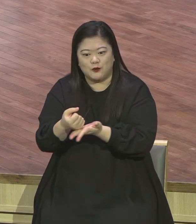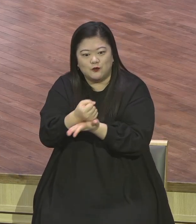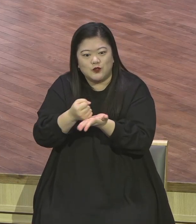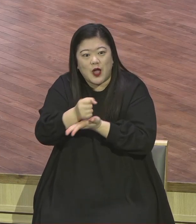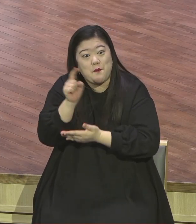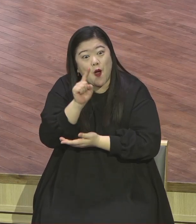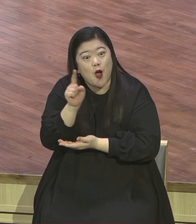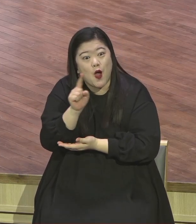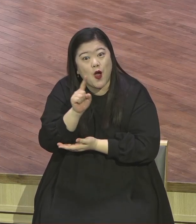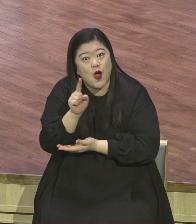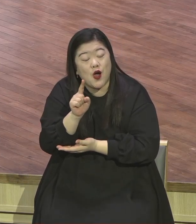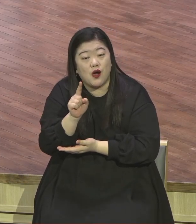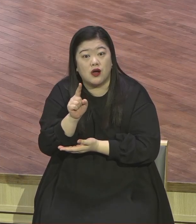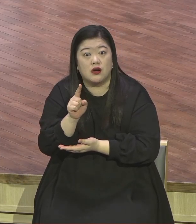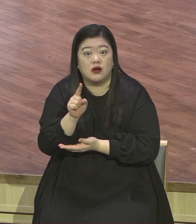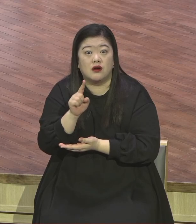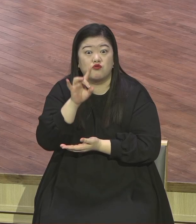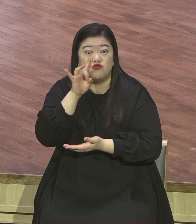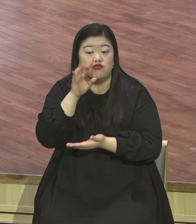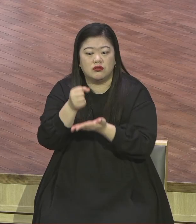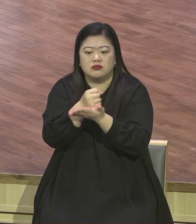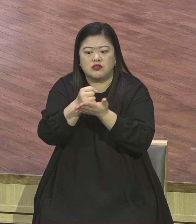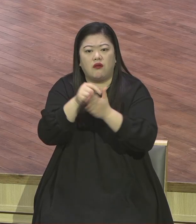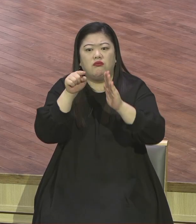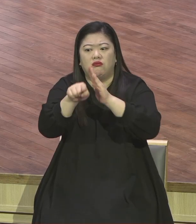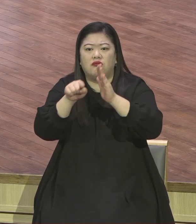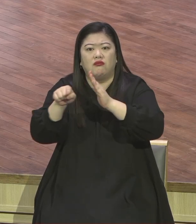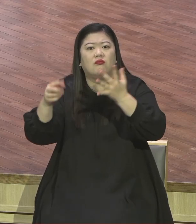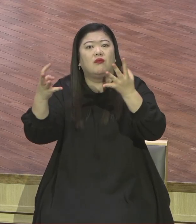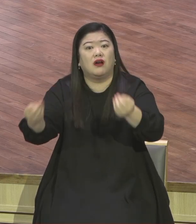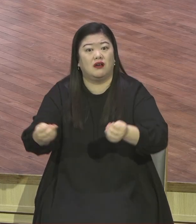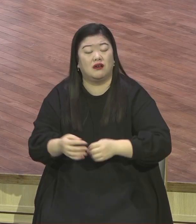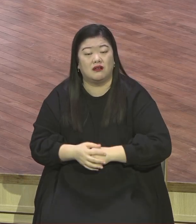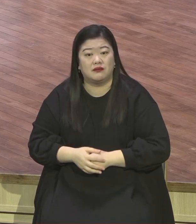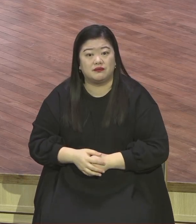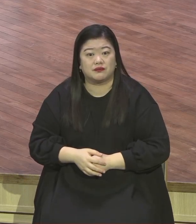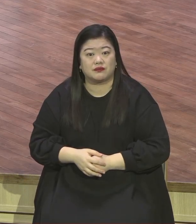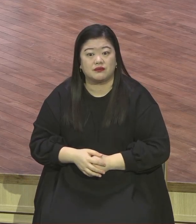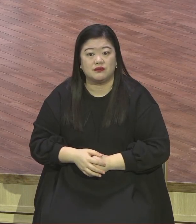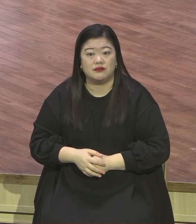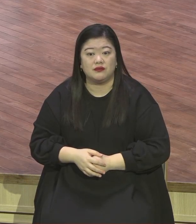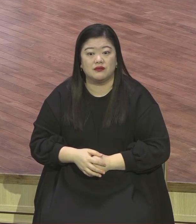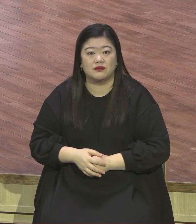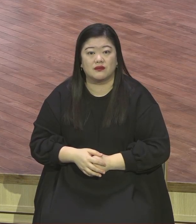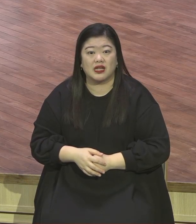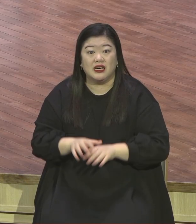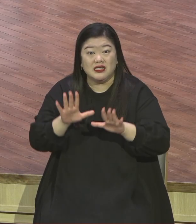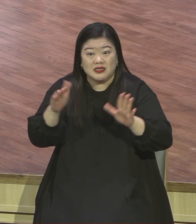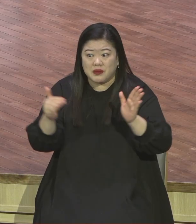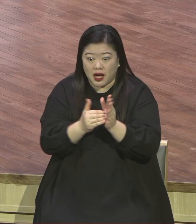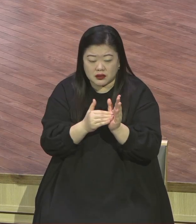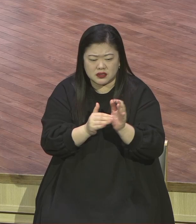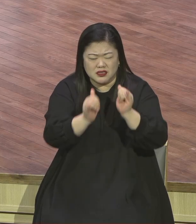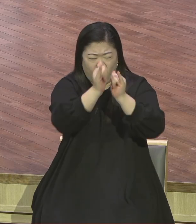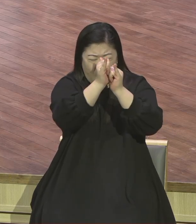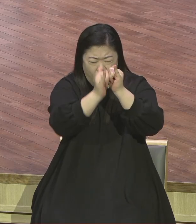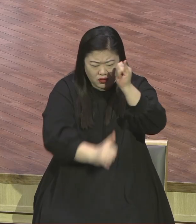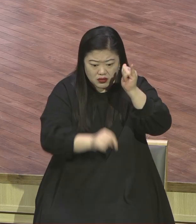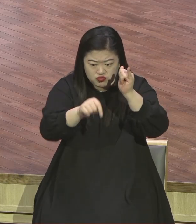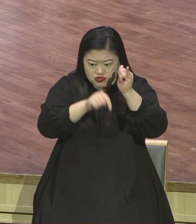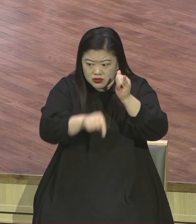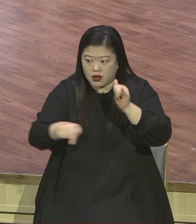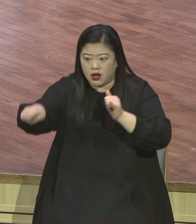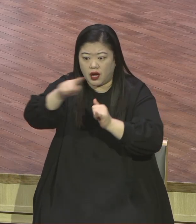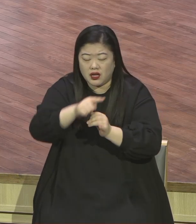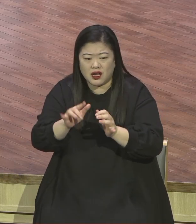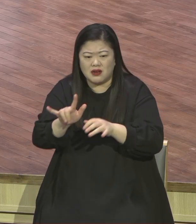불확실하잖아요. 너무 불안하잖아요. 지금 이런 역사상 이런 일이 없었다고요. 그렇기 때문에 더 많이 지금